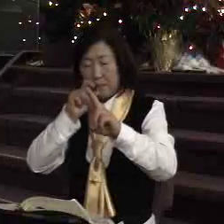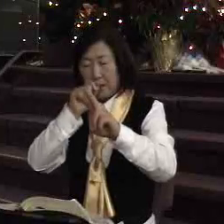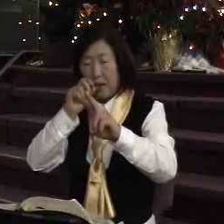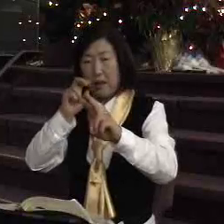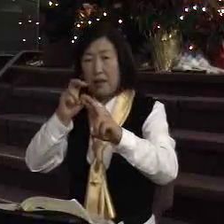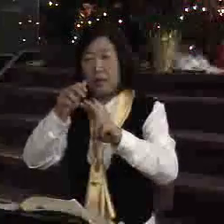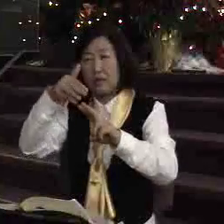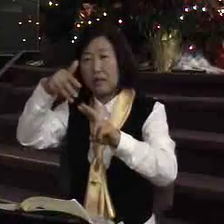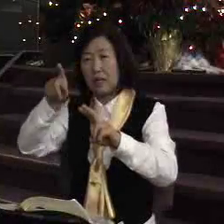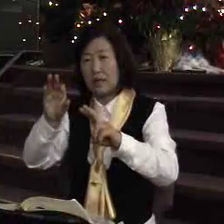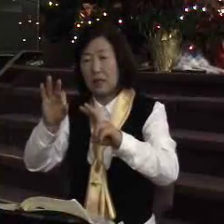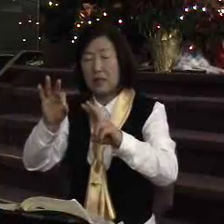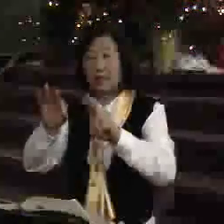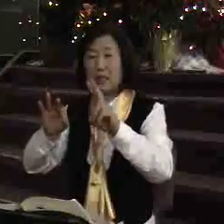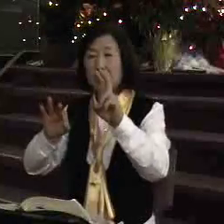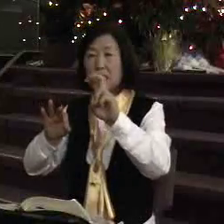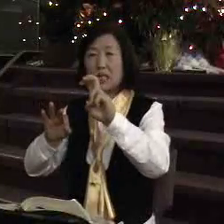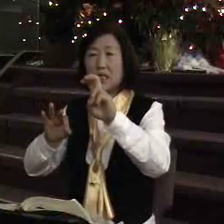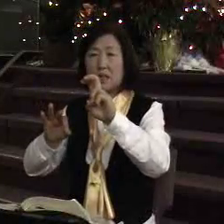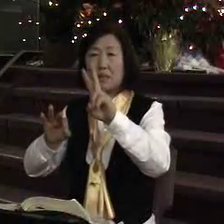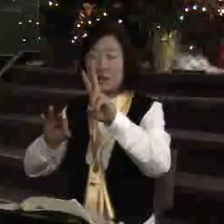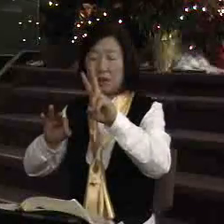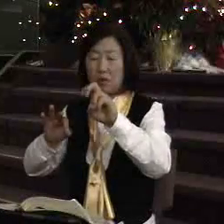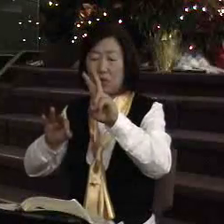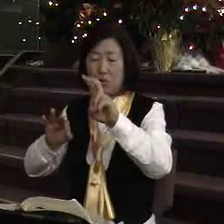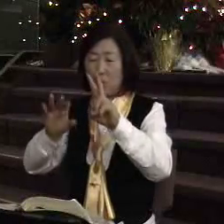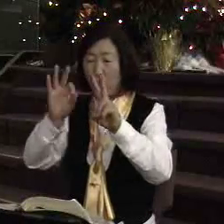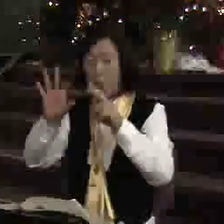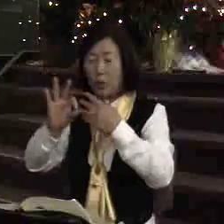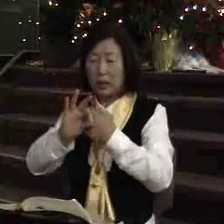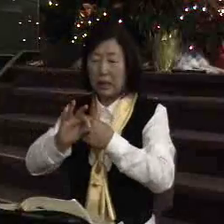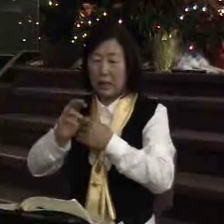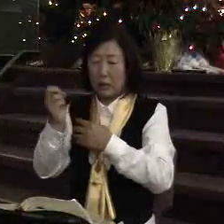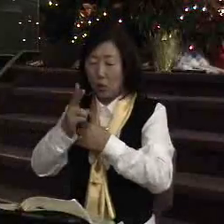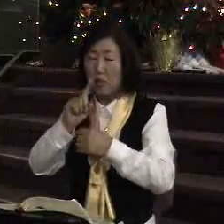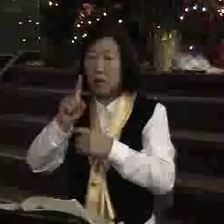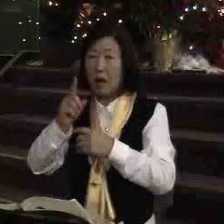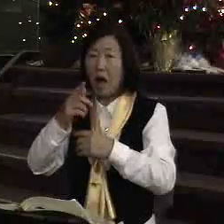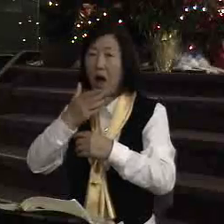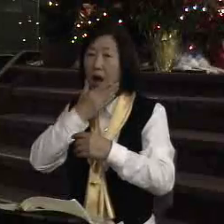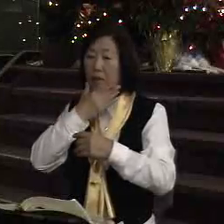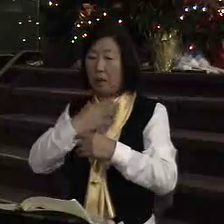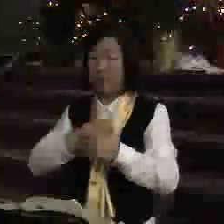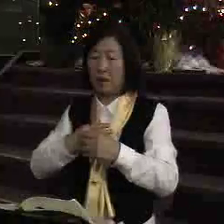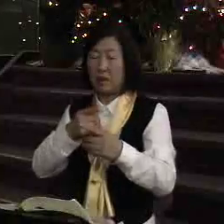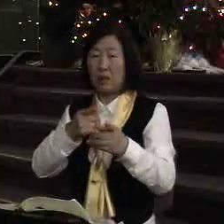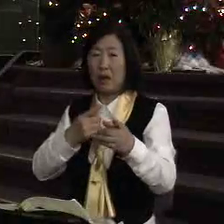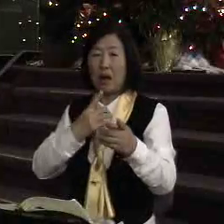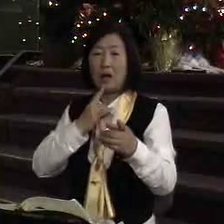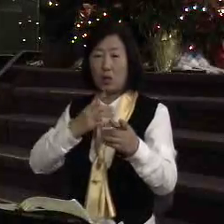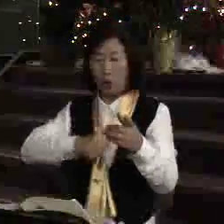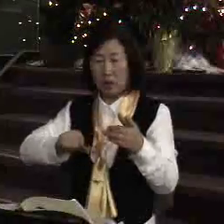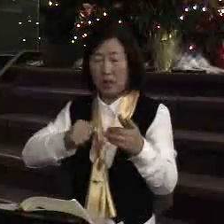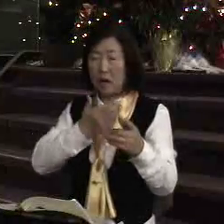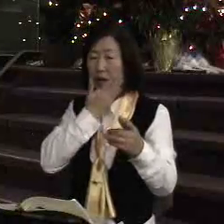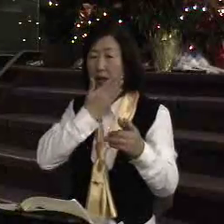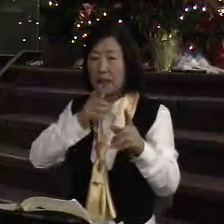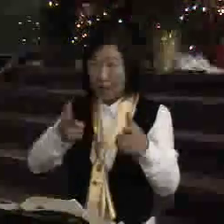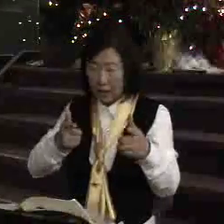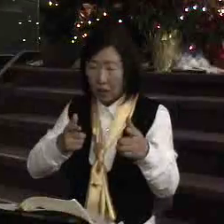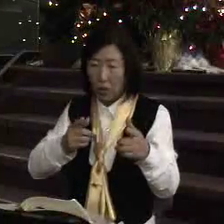22장을 보니까 하나님께서 아브라함에게 똑같은 말을 3번 반복하십니다. 네가 내 독자를 아끼지